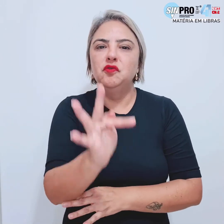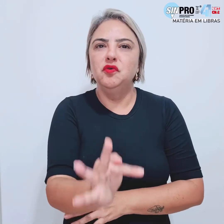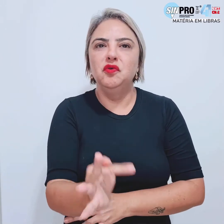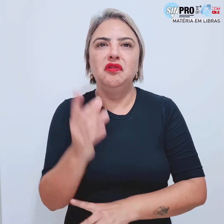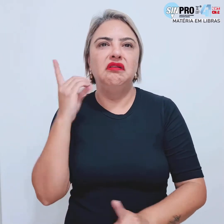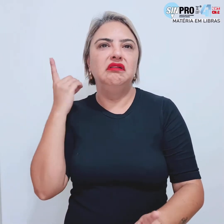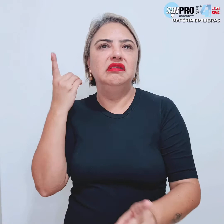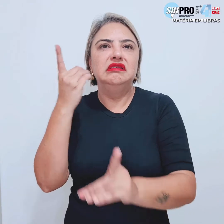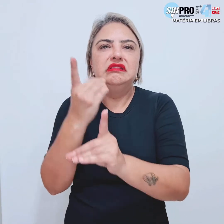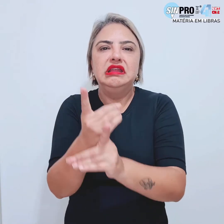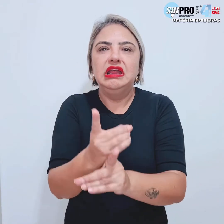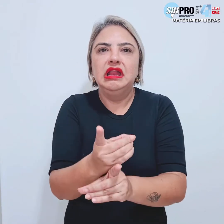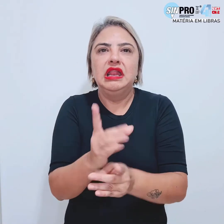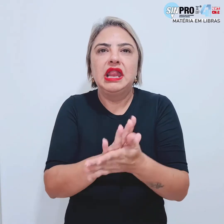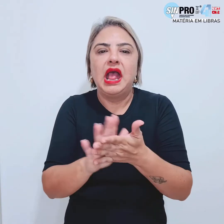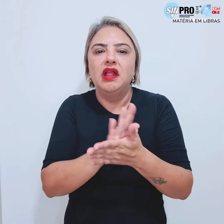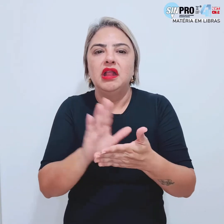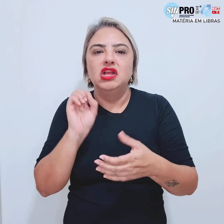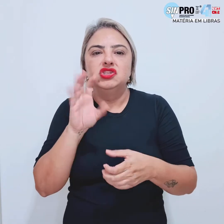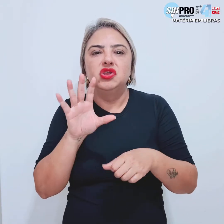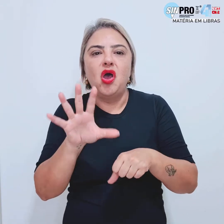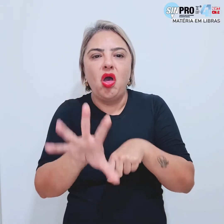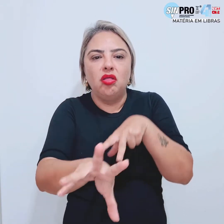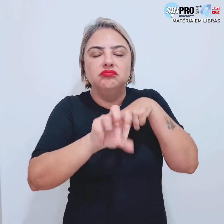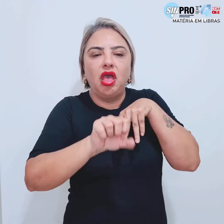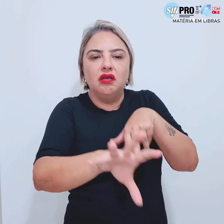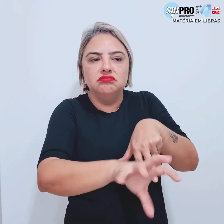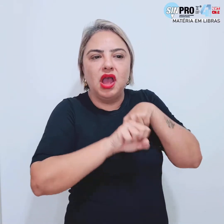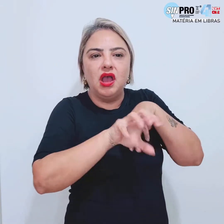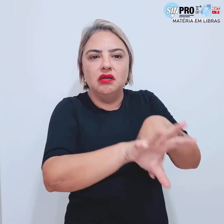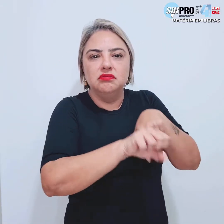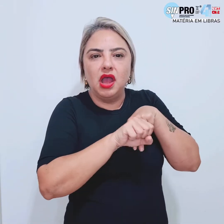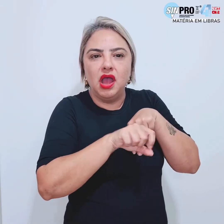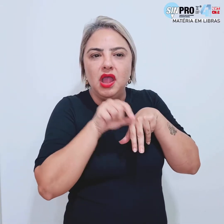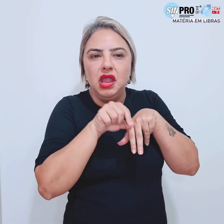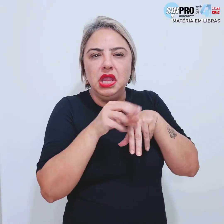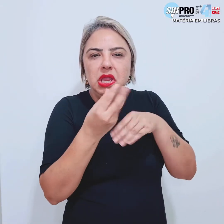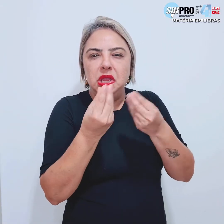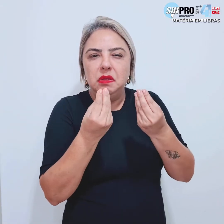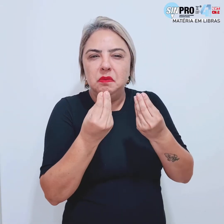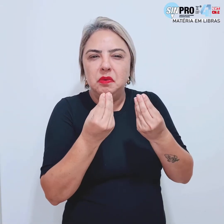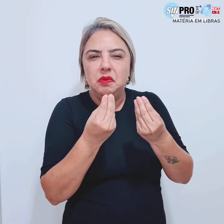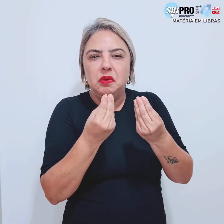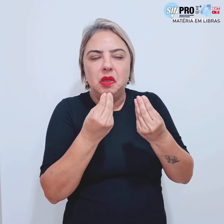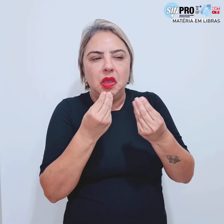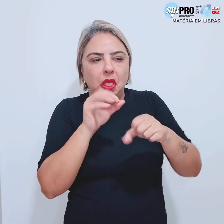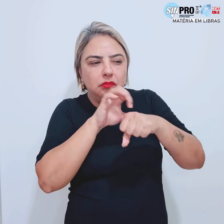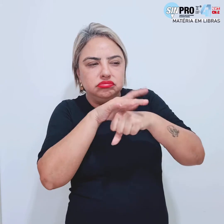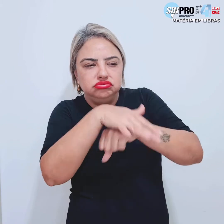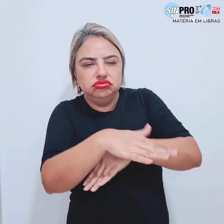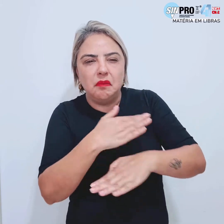futuro, contaminado e debaixo do maior genocídio pandêmico de sua